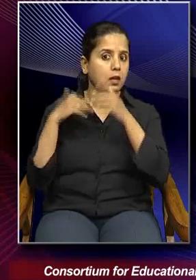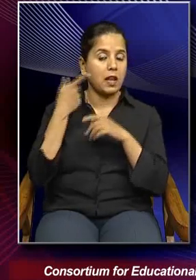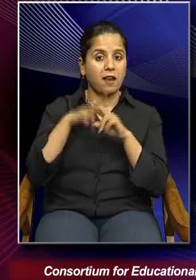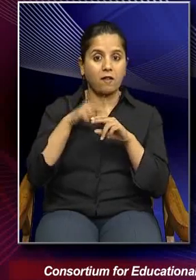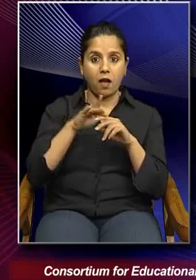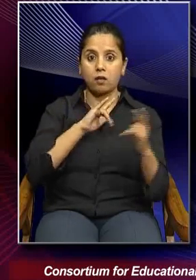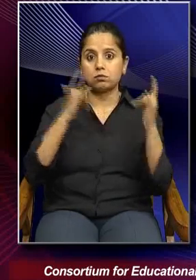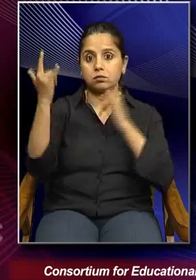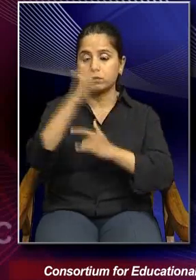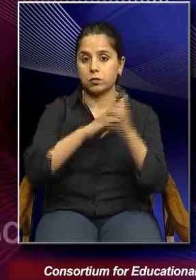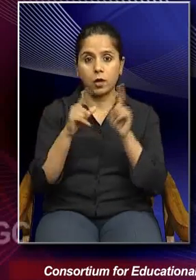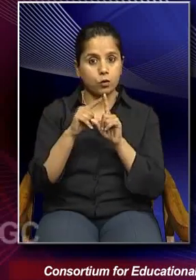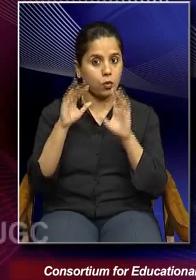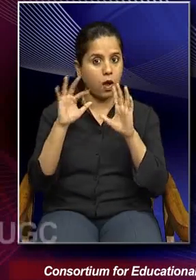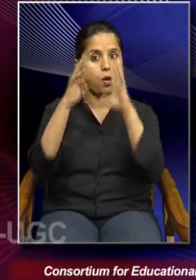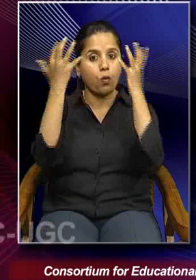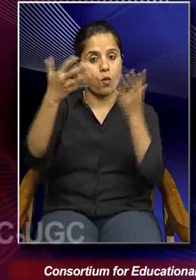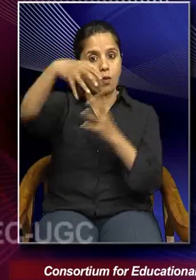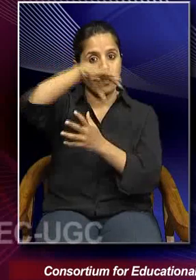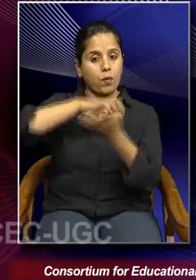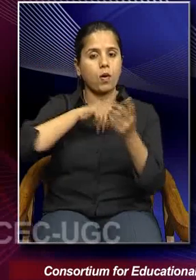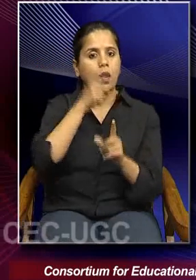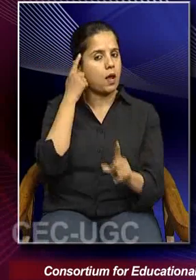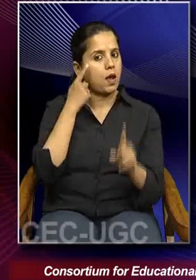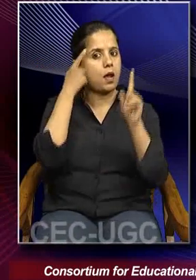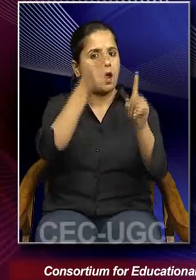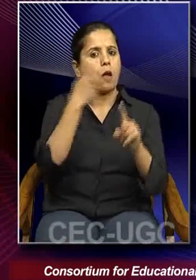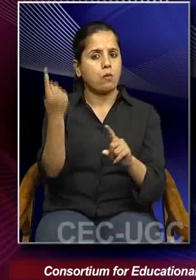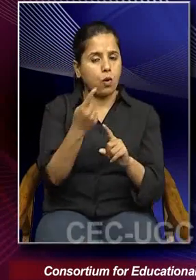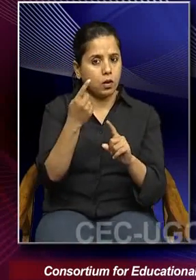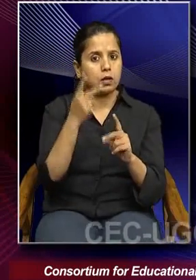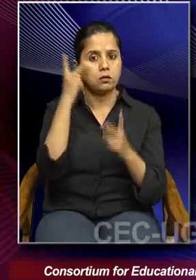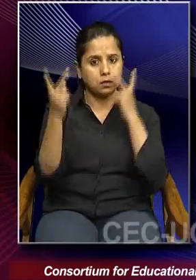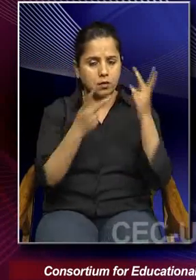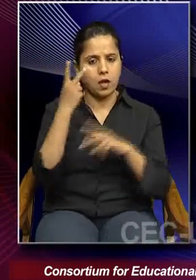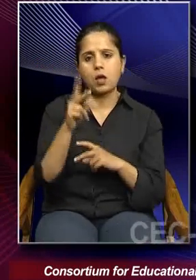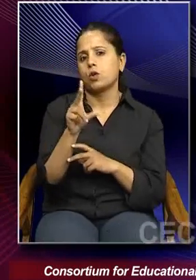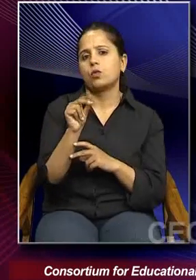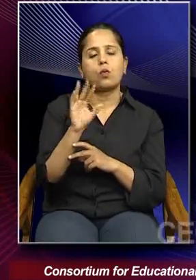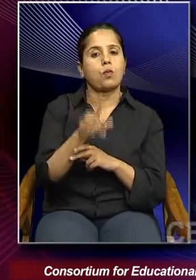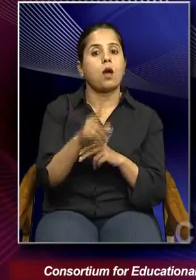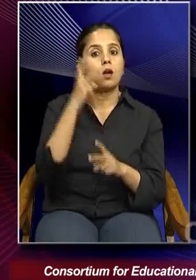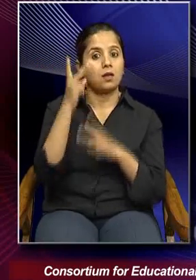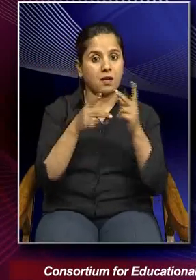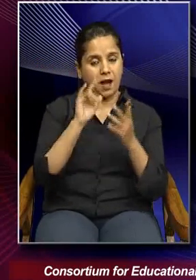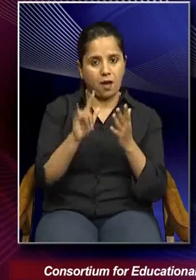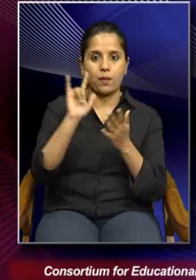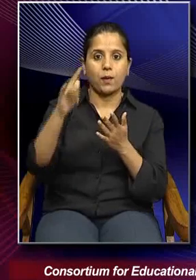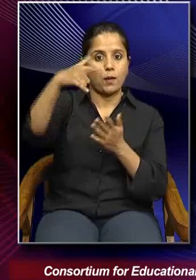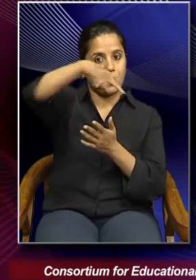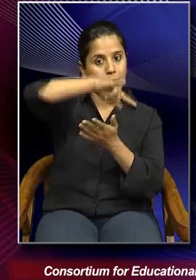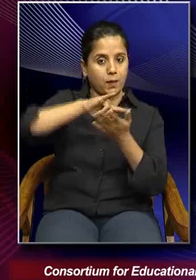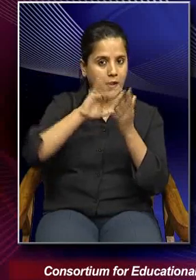में यात्राएं करता है तो उसका उद्देश्य केवल ब्राह्मण नहीं होता उसे भ्रमण के मध्य से